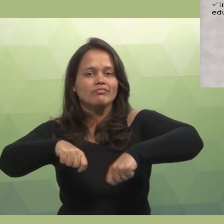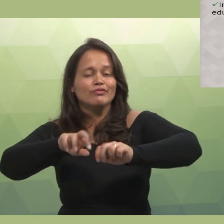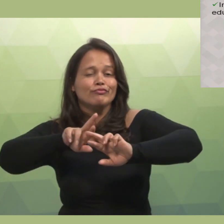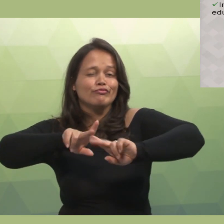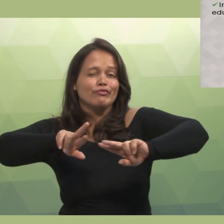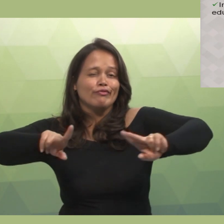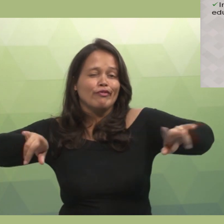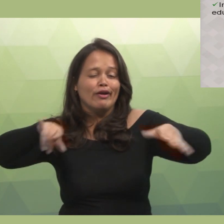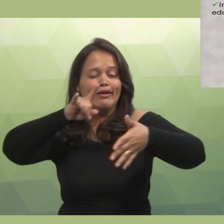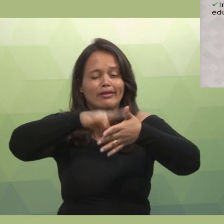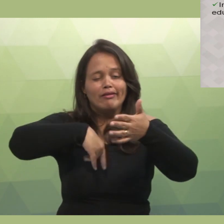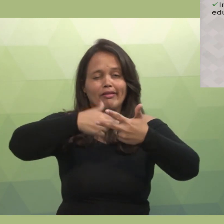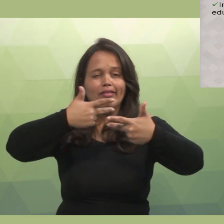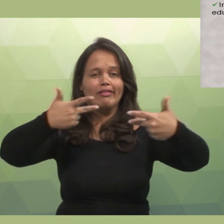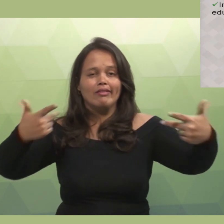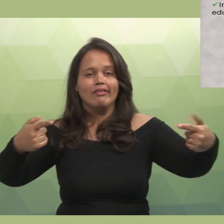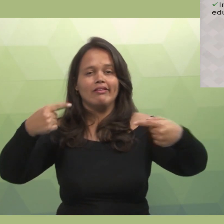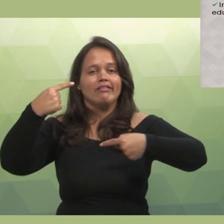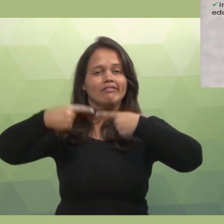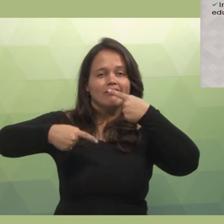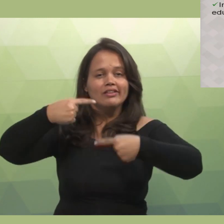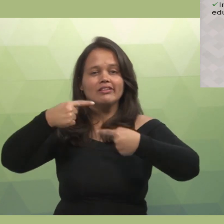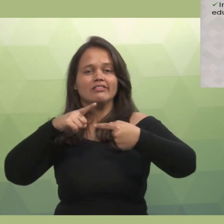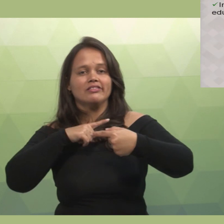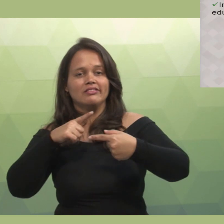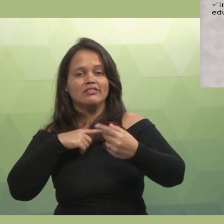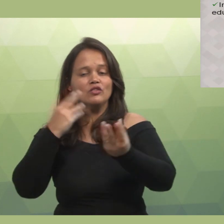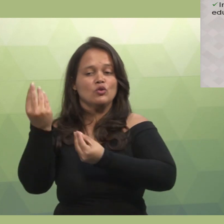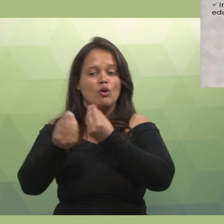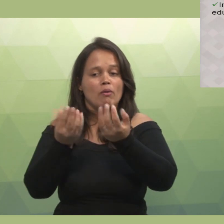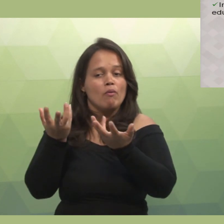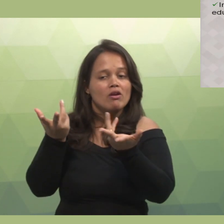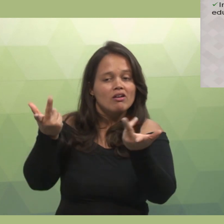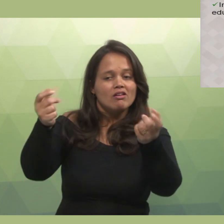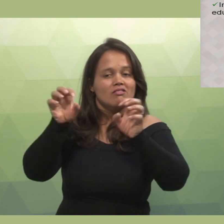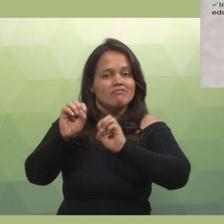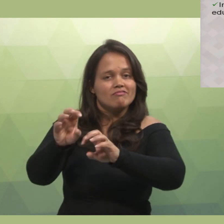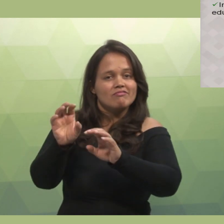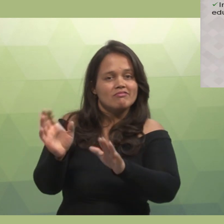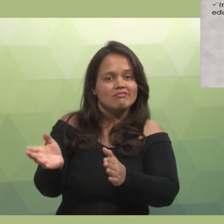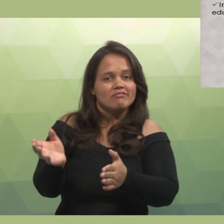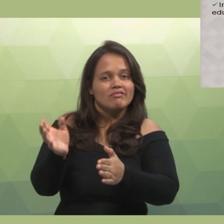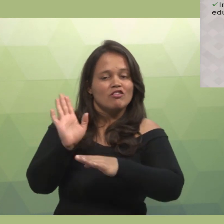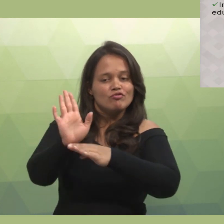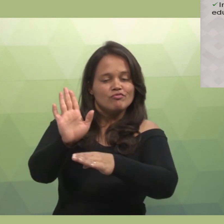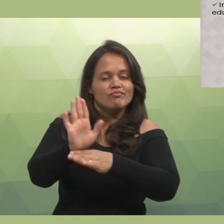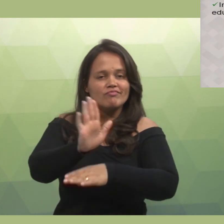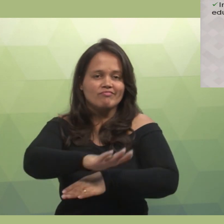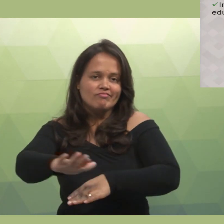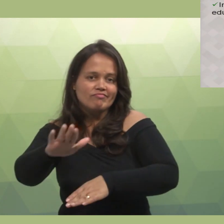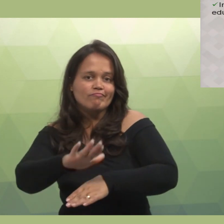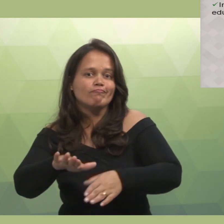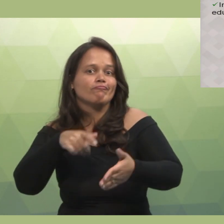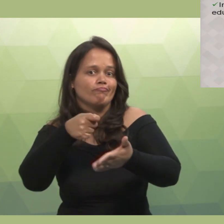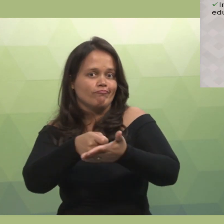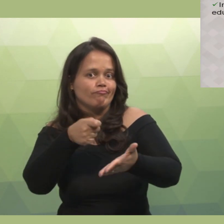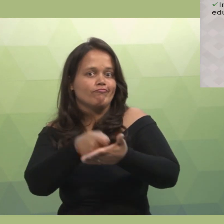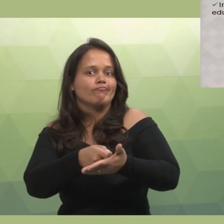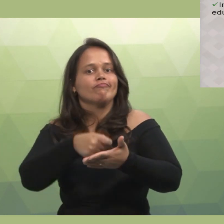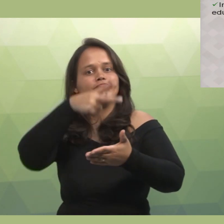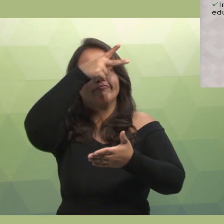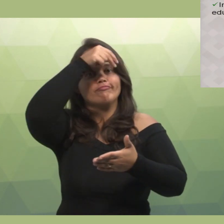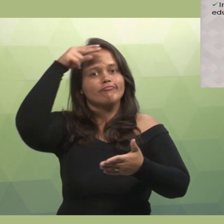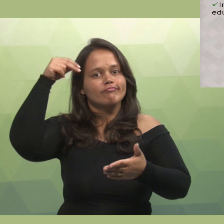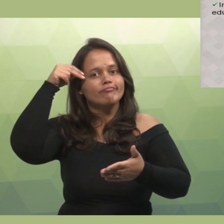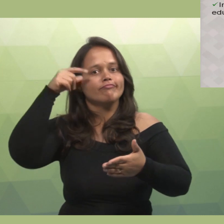aspectos burocráticos e questões ligadas à qualidade do atendimento com diferentes implicações para o município, dentre